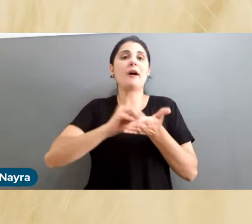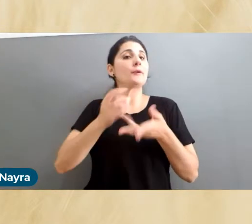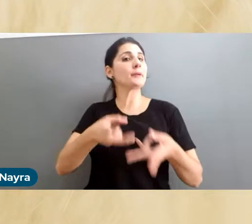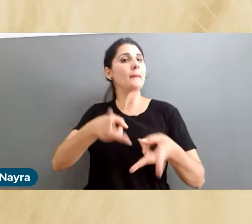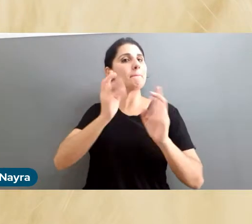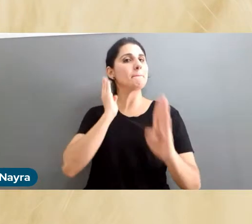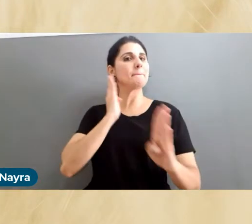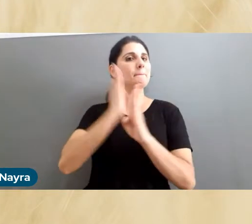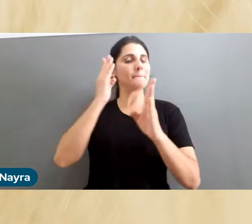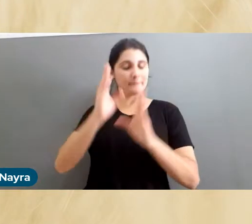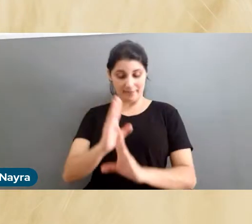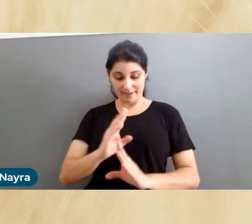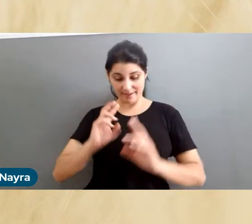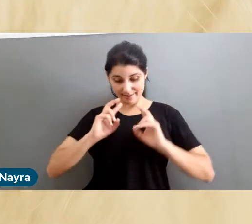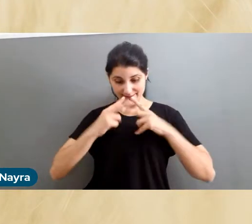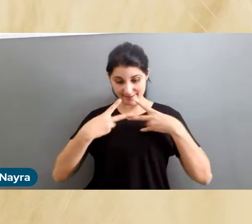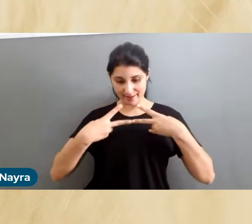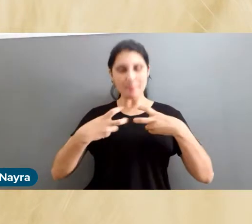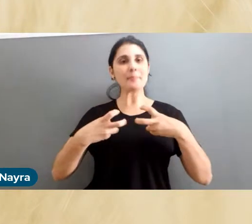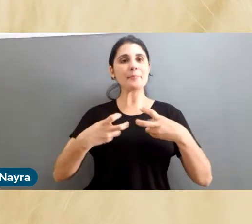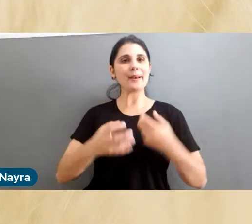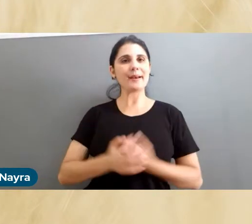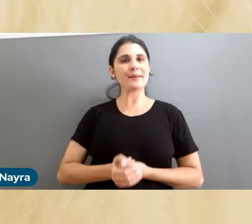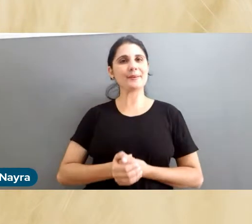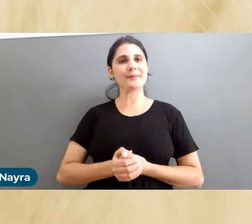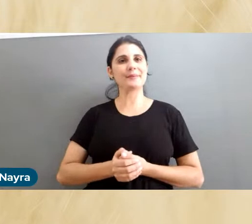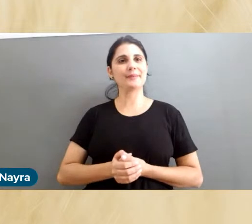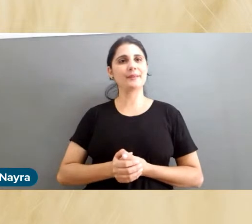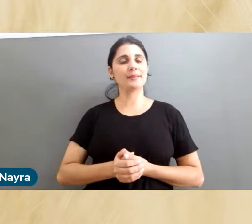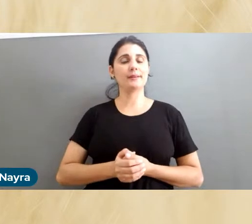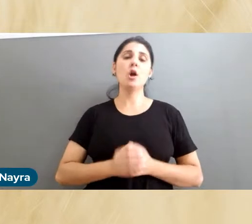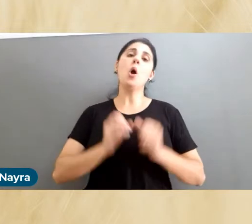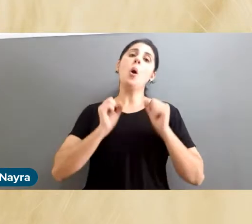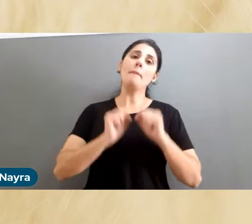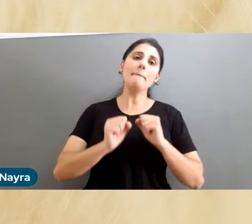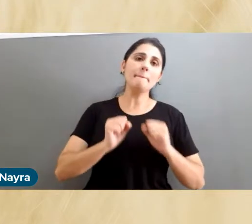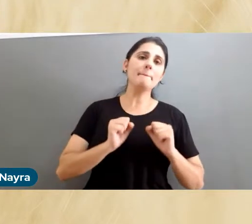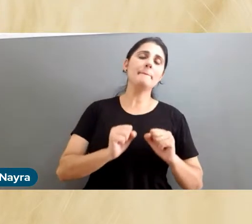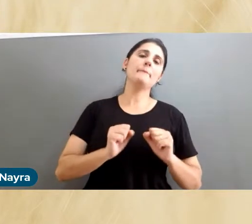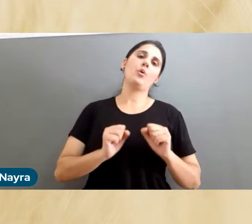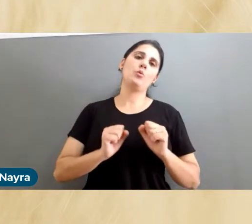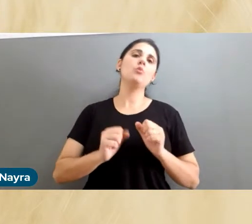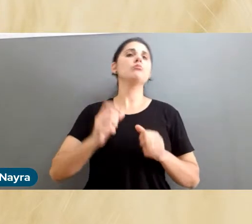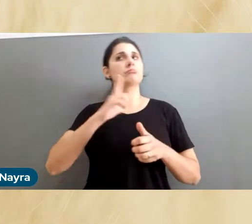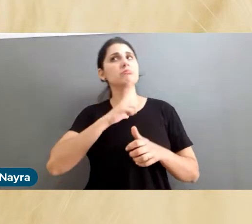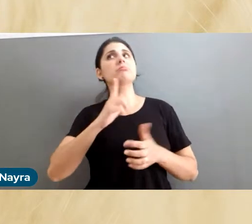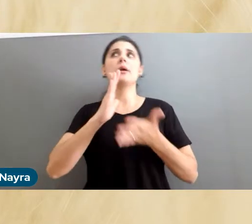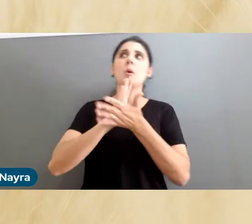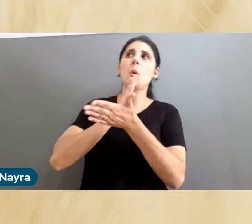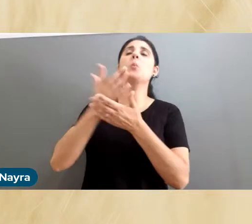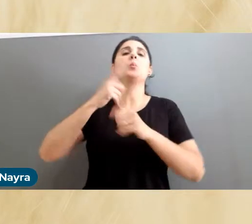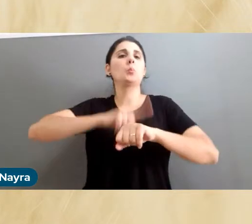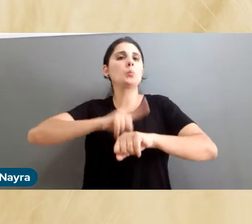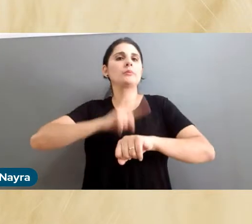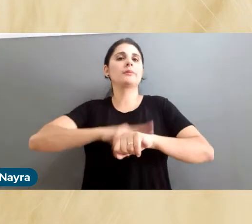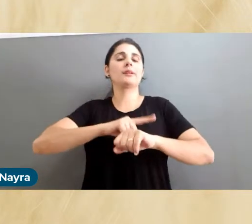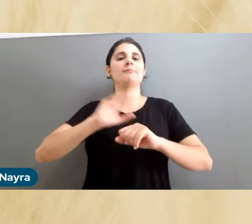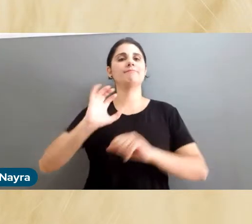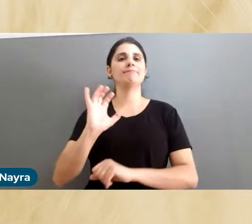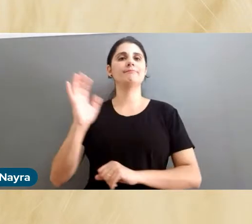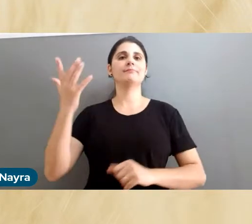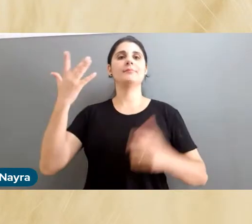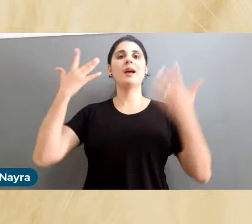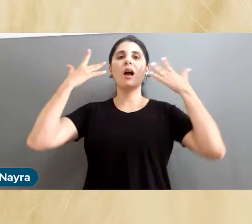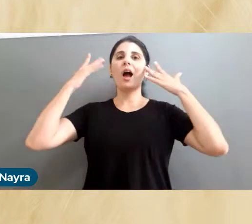conta. Obviamente que nem tudo pode vir no exato tempo em que a gente imagina, porque a natureza não dá